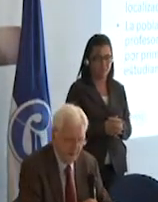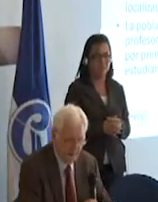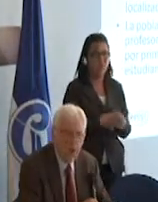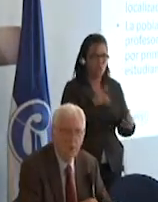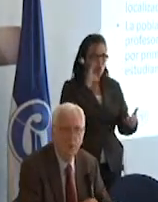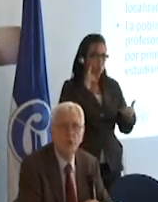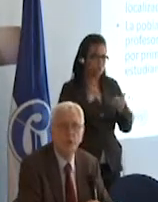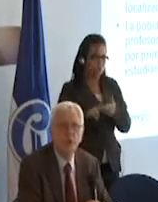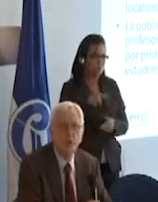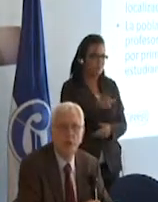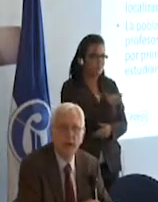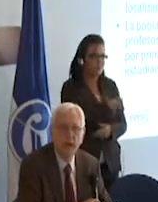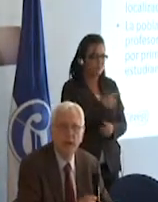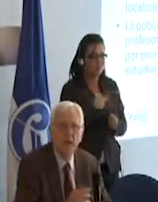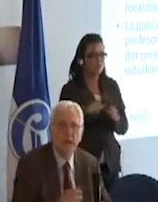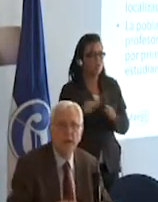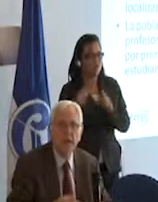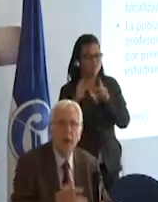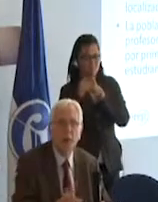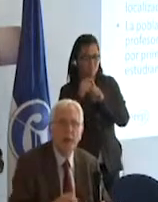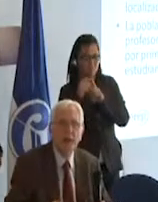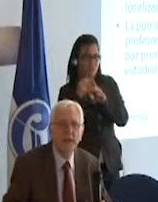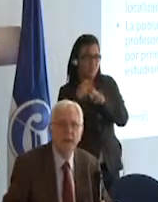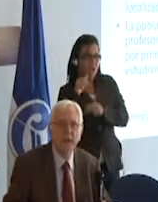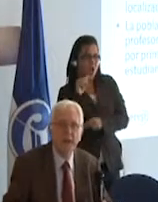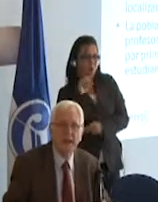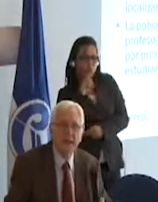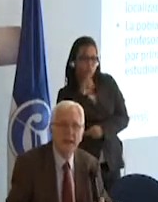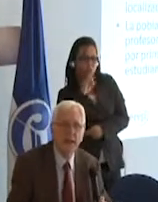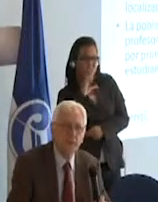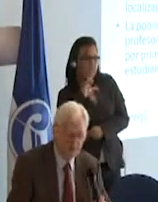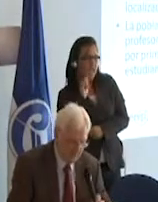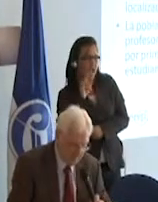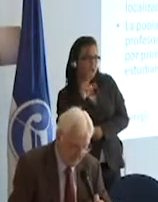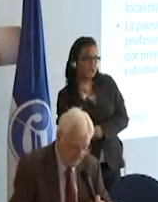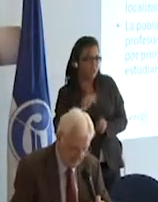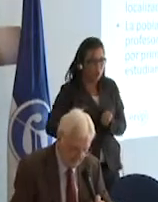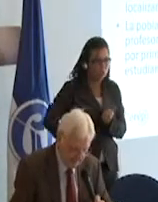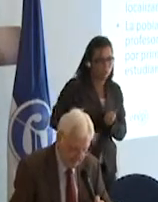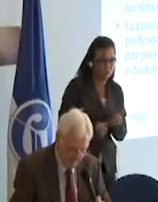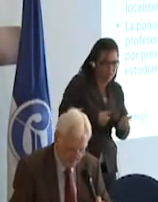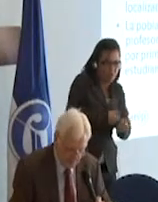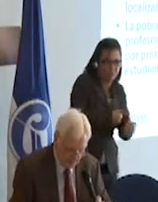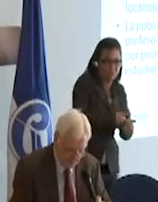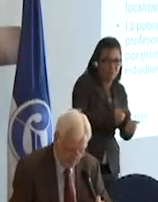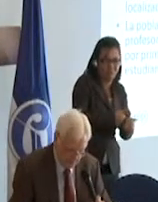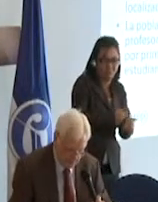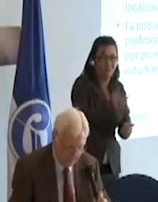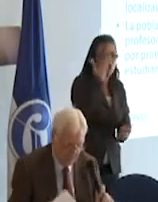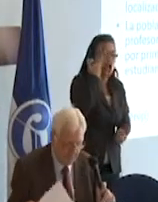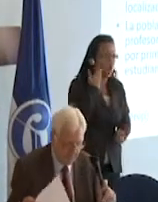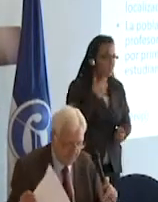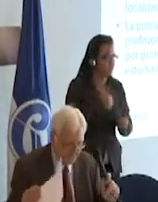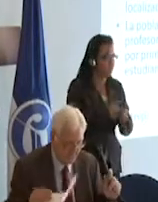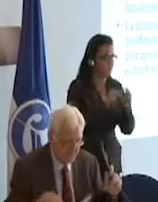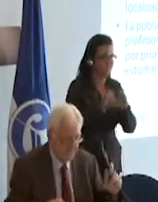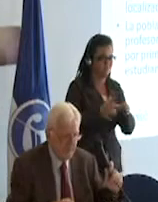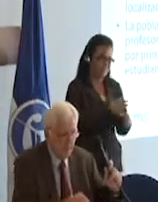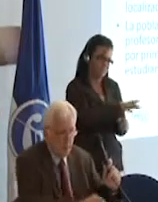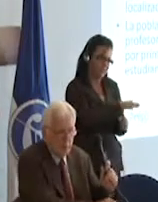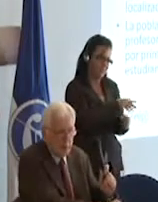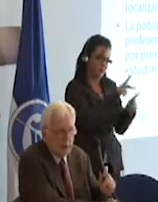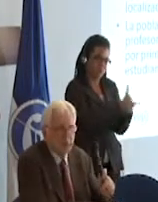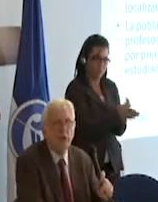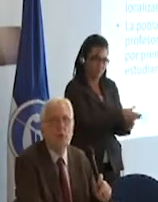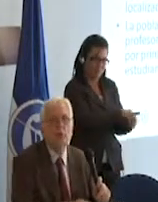conocemos a estas personas como auxiliares de vida escolar, que acompañan al alumno, que lo ayudan en las clases, al alumno en situación